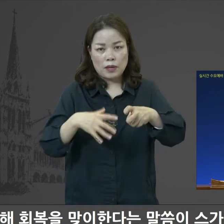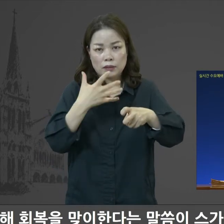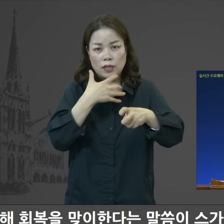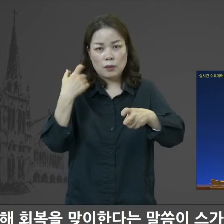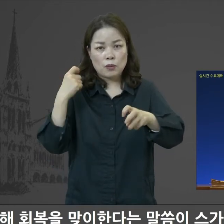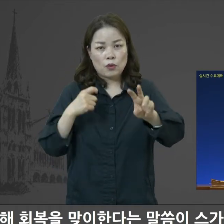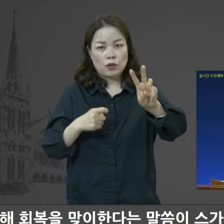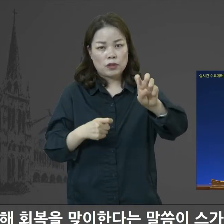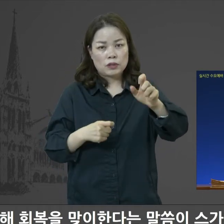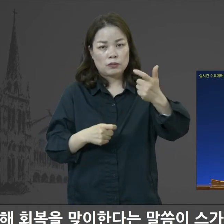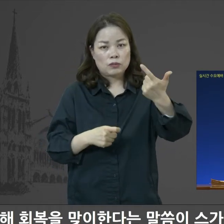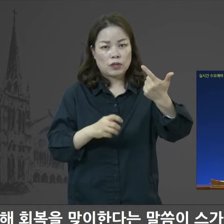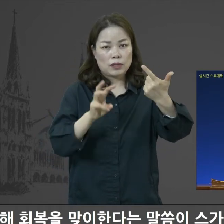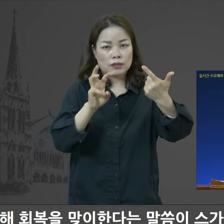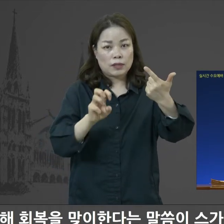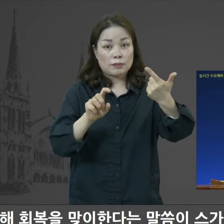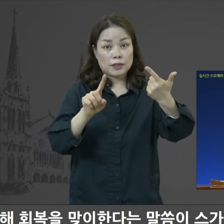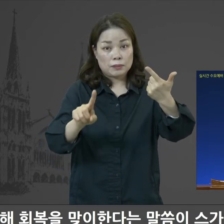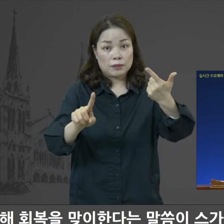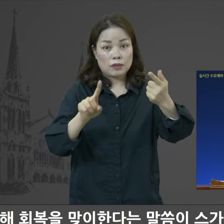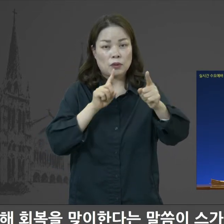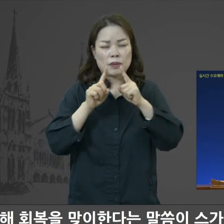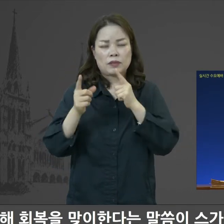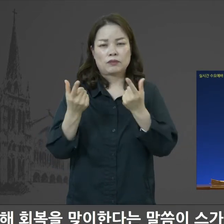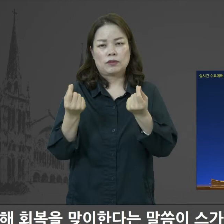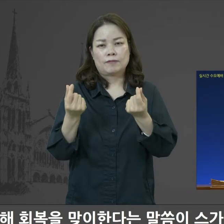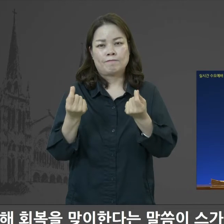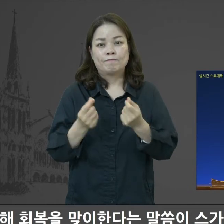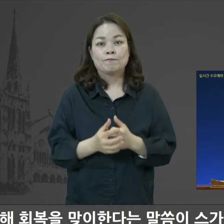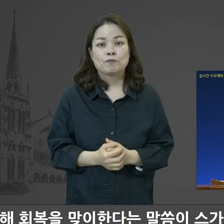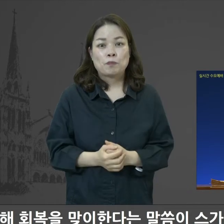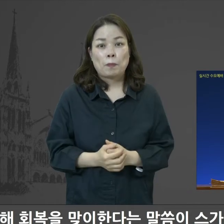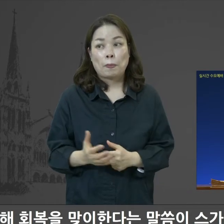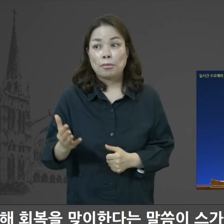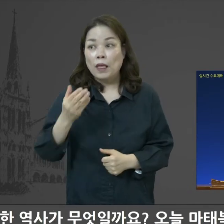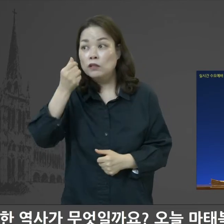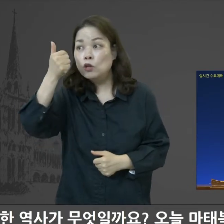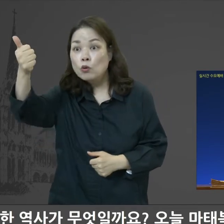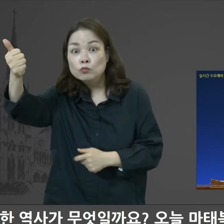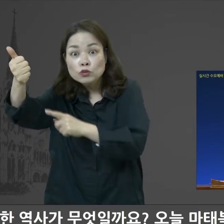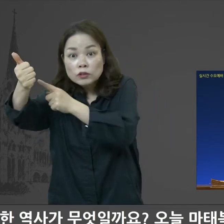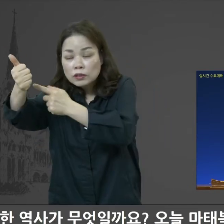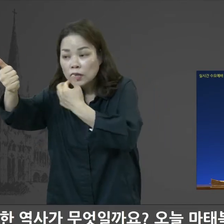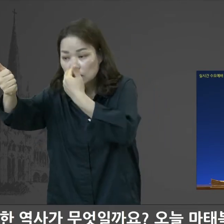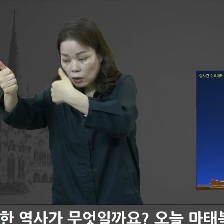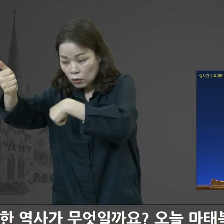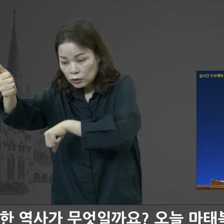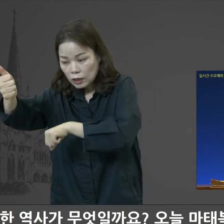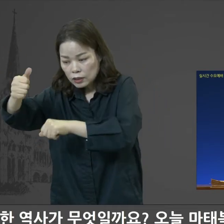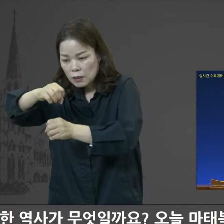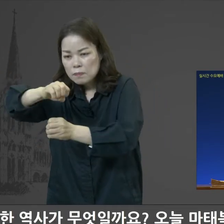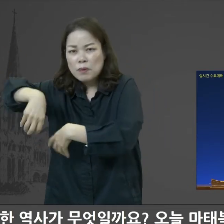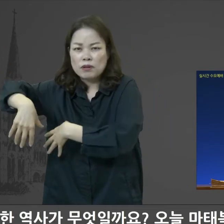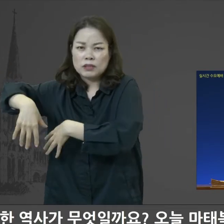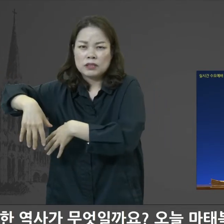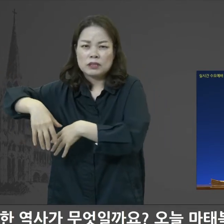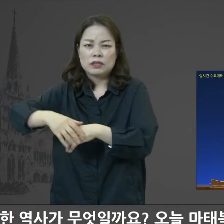26장 31절의 말씀과 같은 말씀이죠. 성부께서 성자를 버리시는